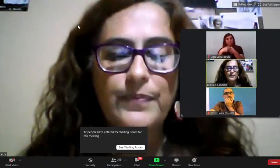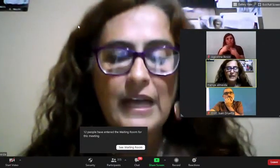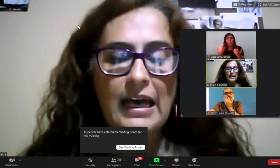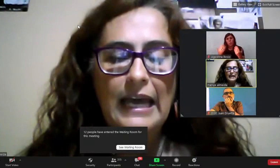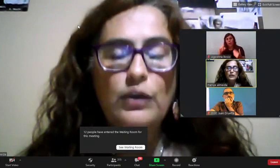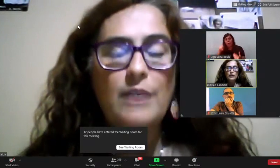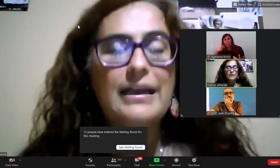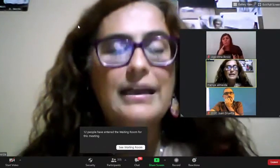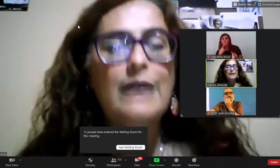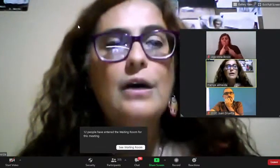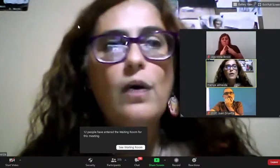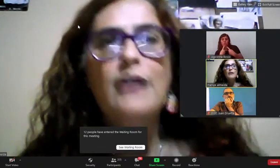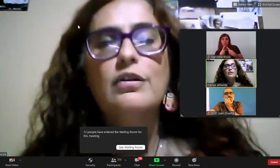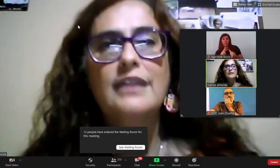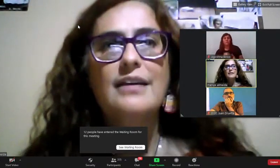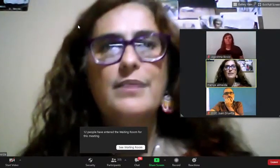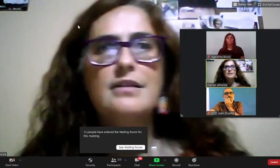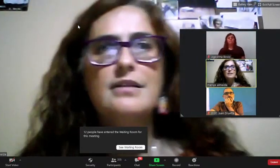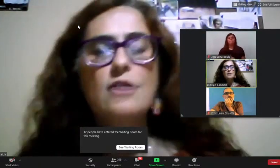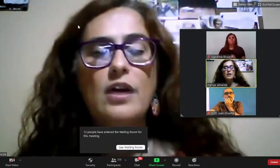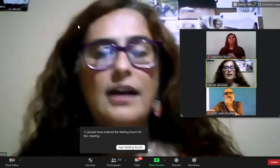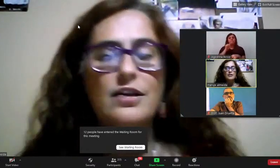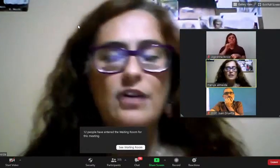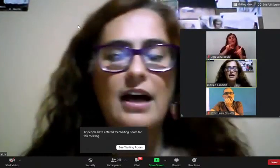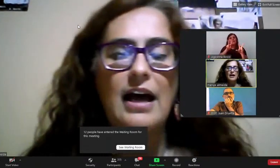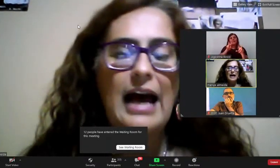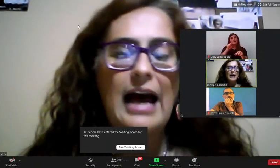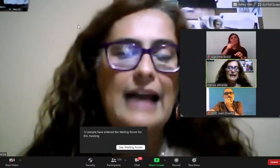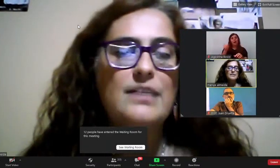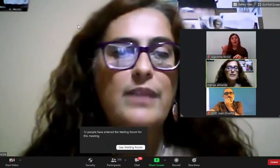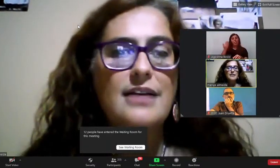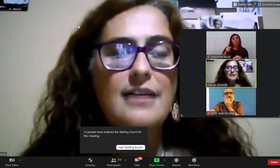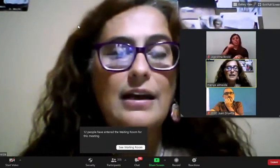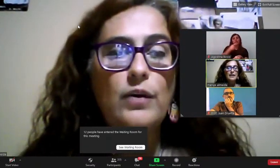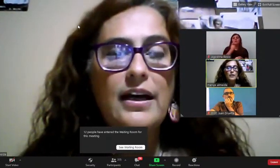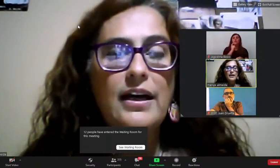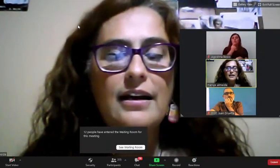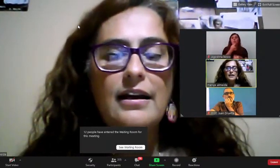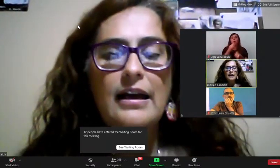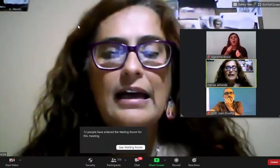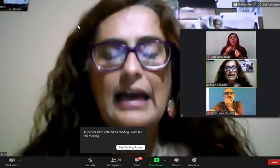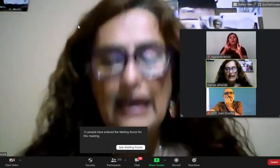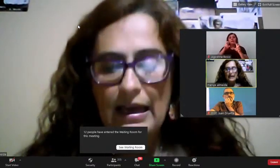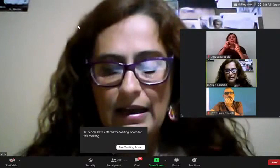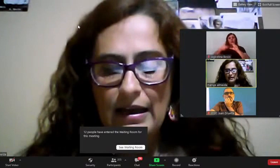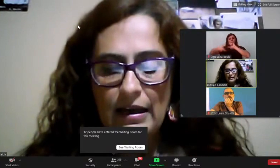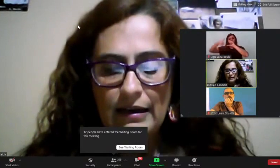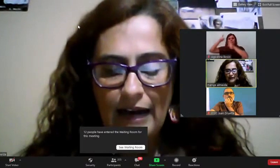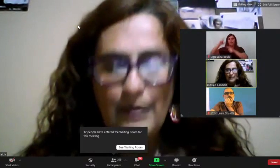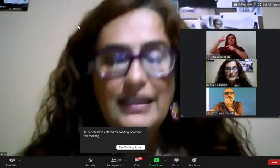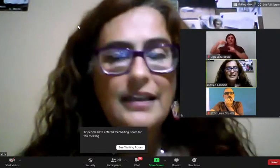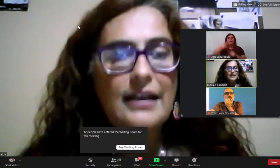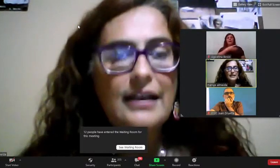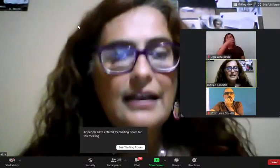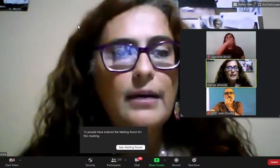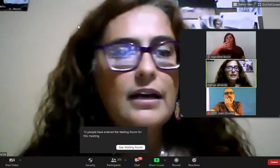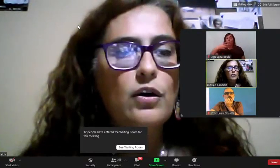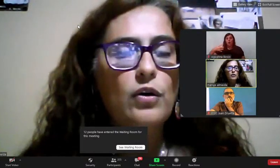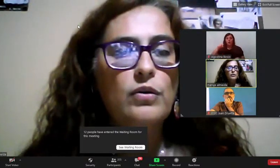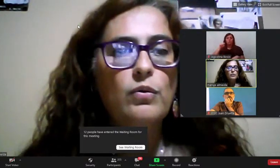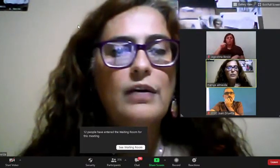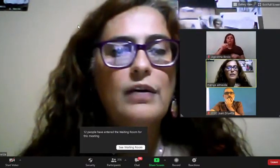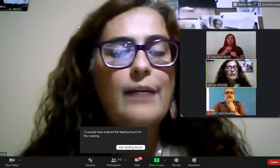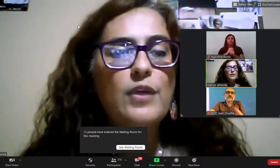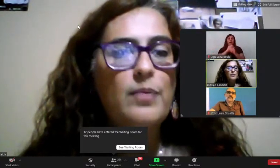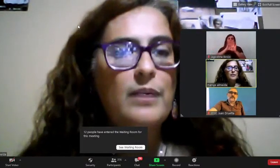¿no? Esto que marcaba Juan con tanta precisión en relación a la experiencia de la UNER, claramente tiene que ver